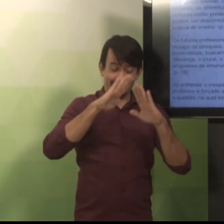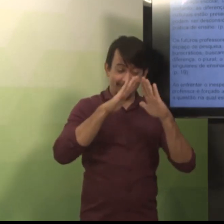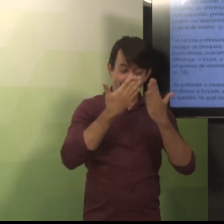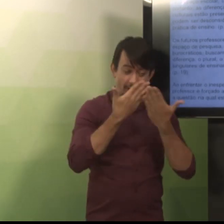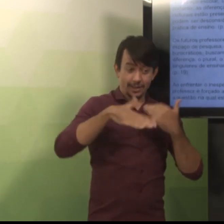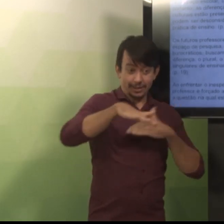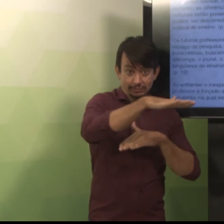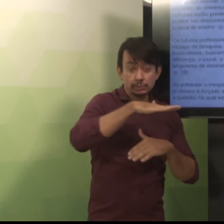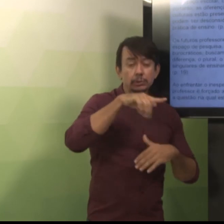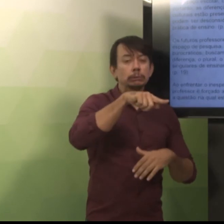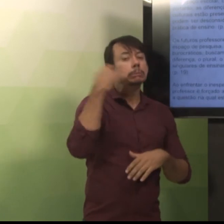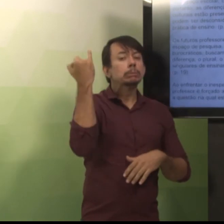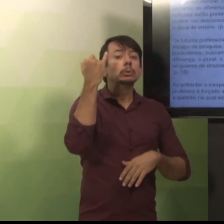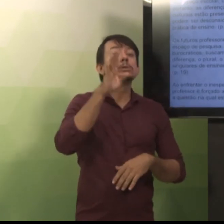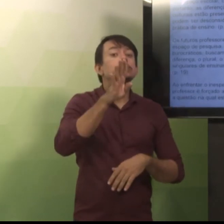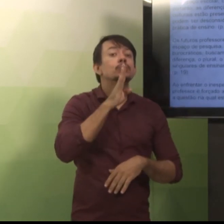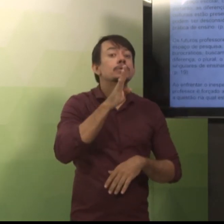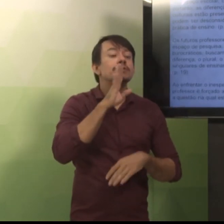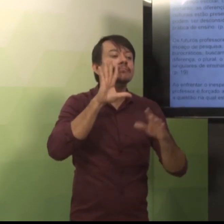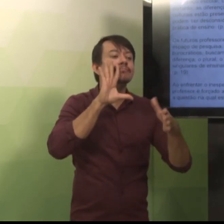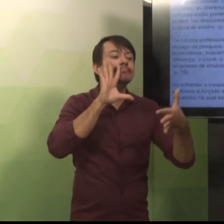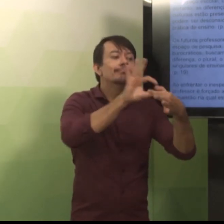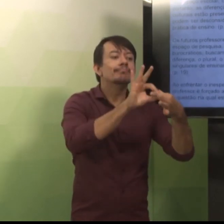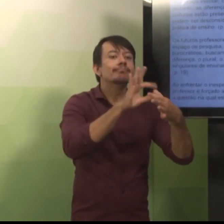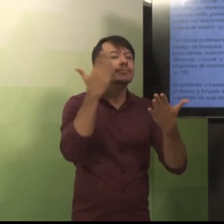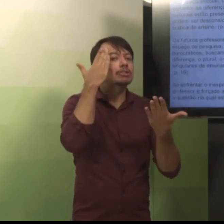é importante que conheçam o espaço escolar,